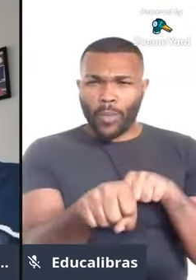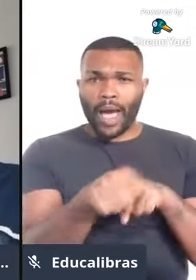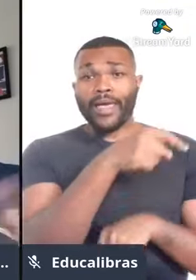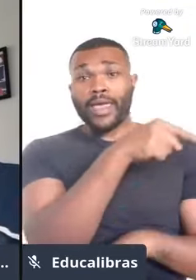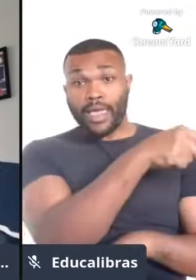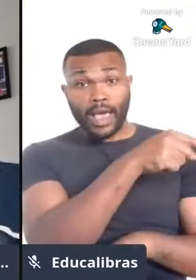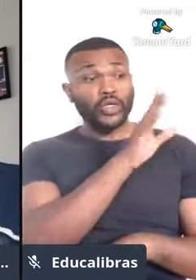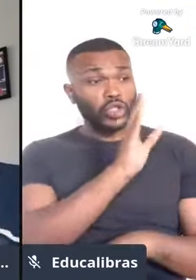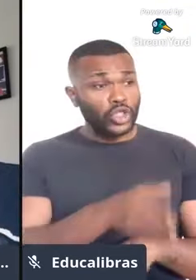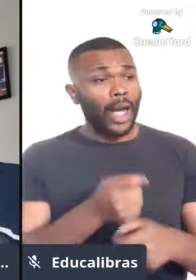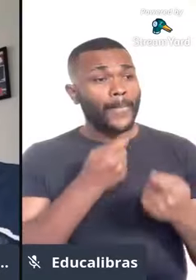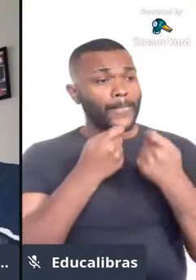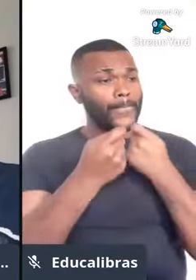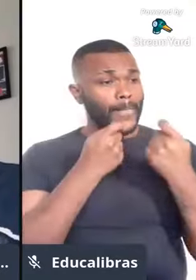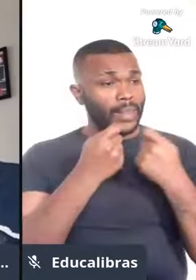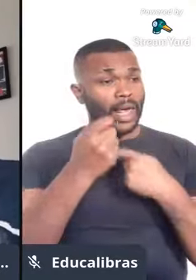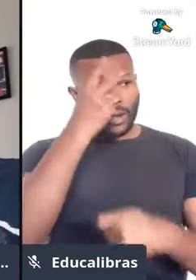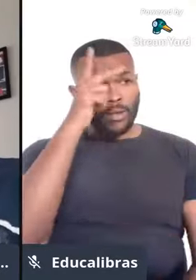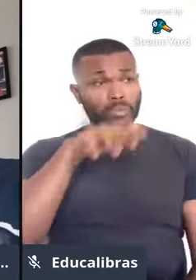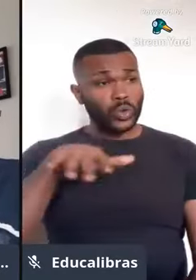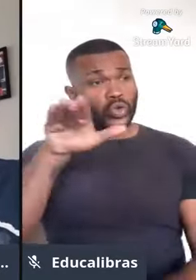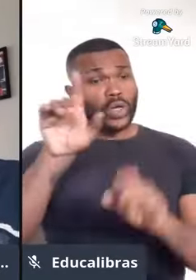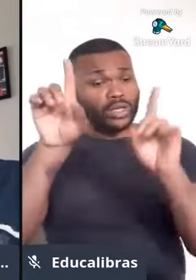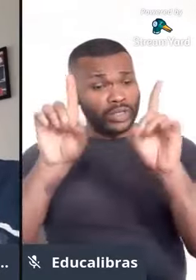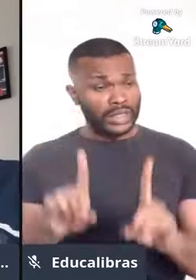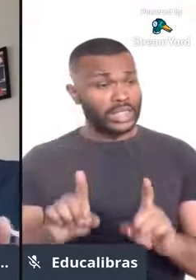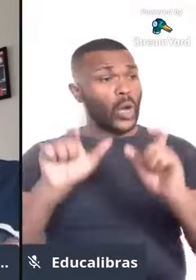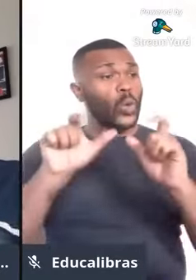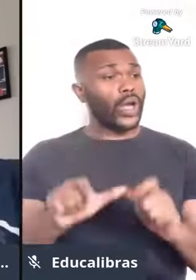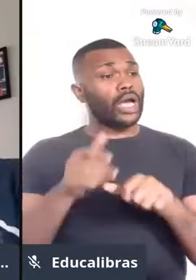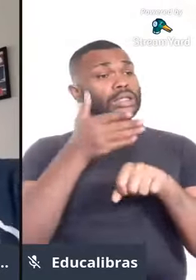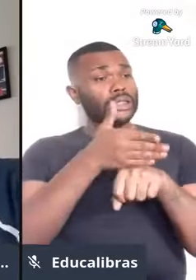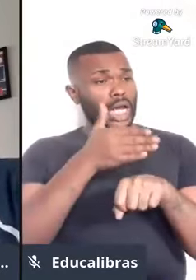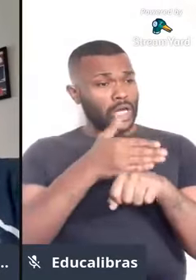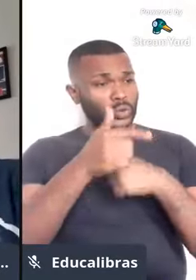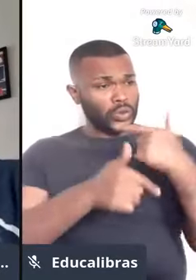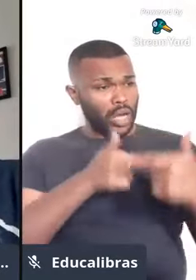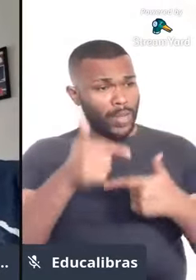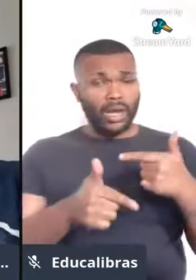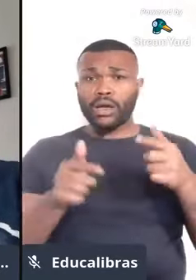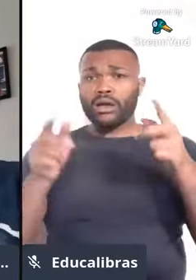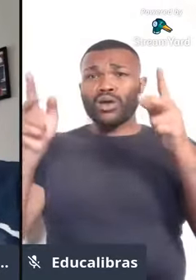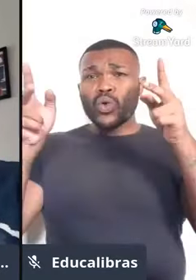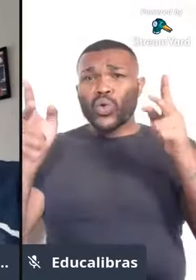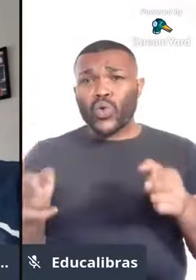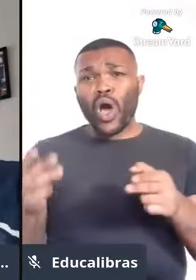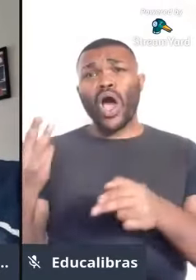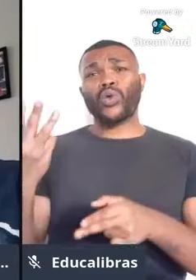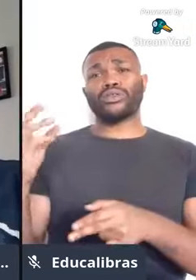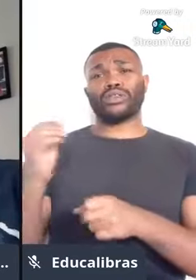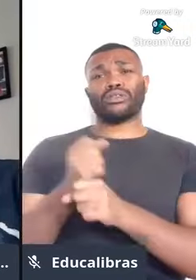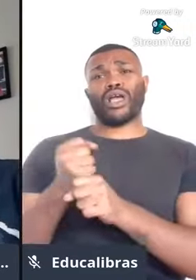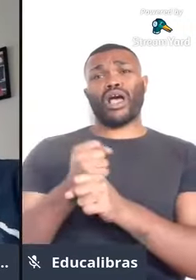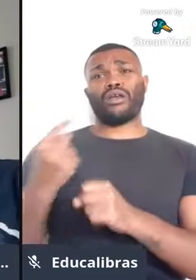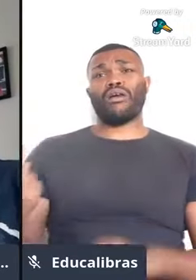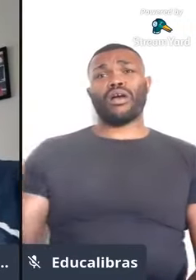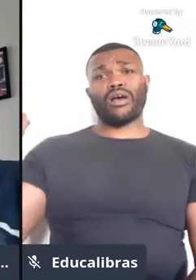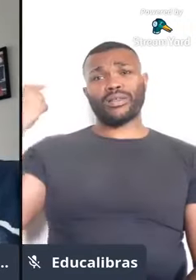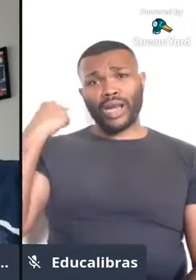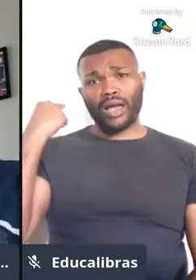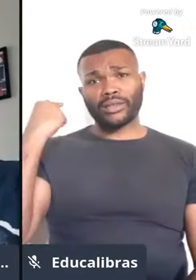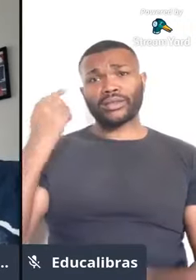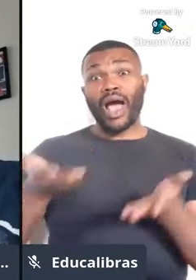com deficiência, onde eles trabalham como estagiários, do mesmo jeito que as matérias foram feitas 30 anos atrás. Isso agora em